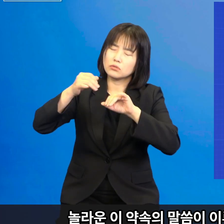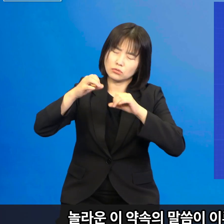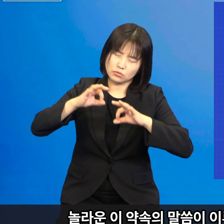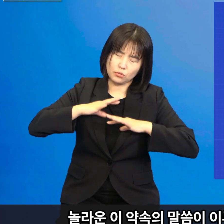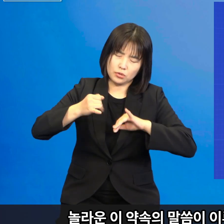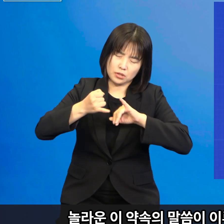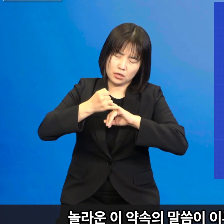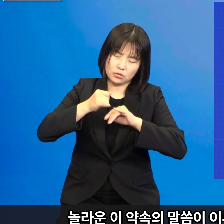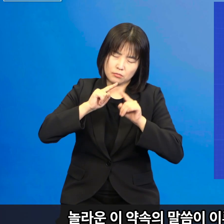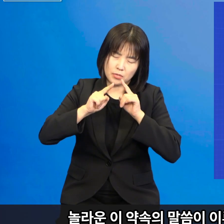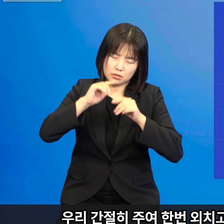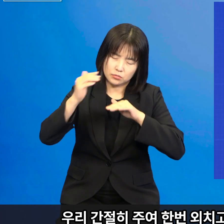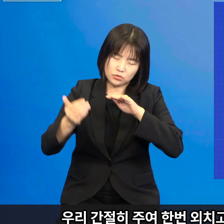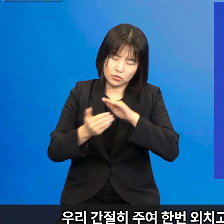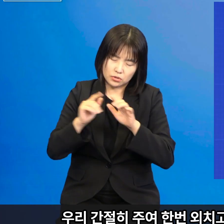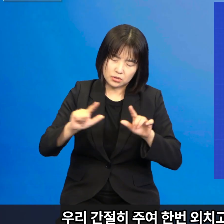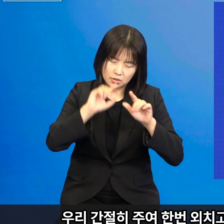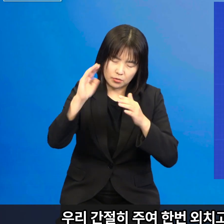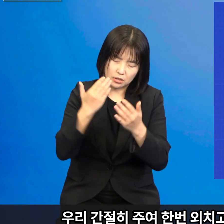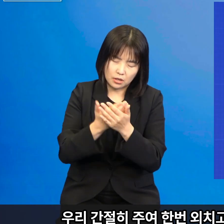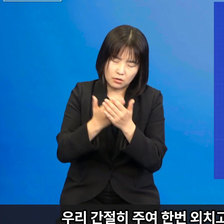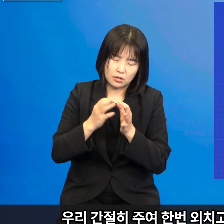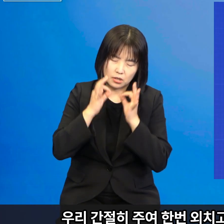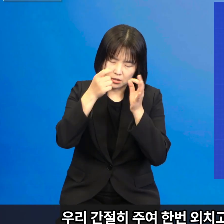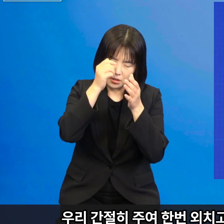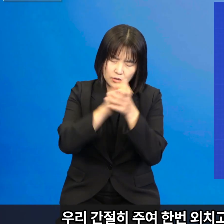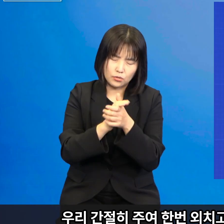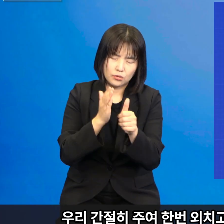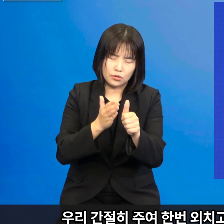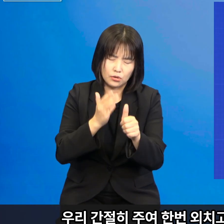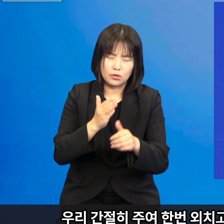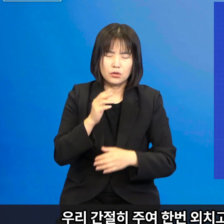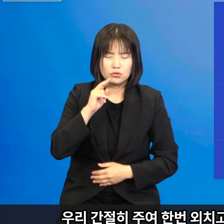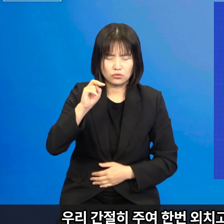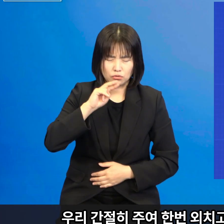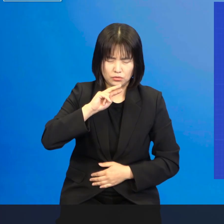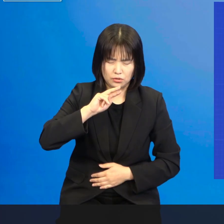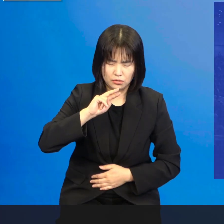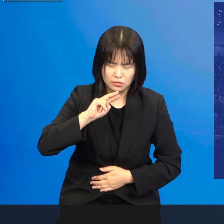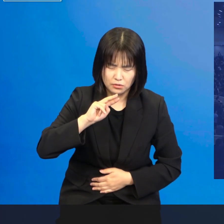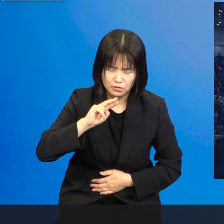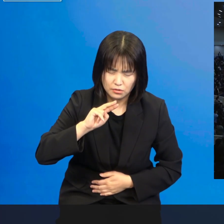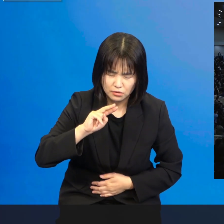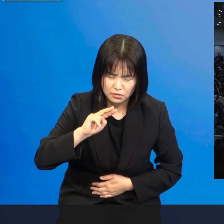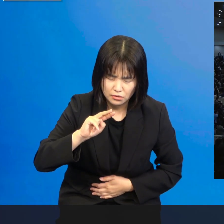이루어지는 삶이 되게 해달라고 우리 간절히 주여 한번 외치고 기도하도록 하겠습니다. 주여,